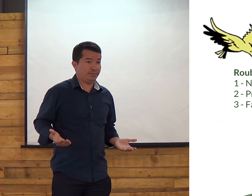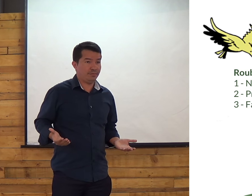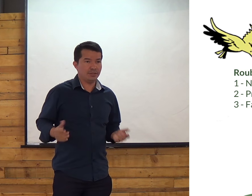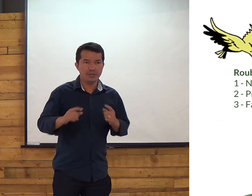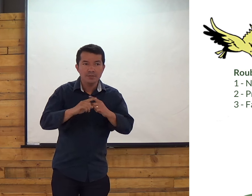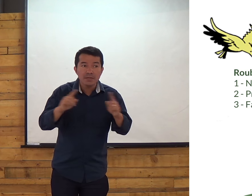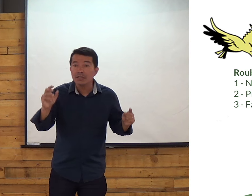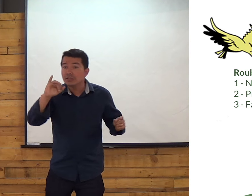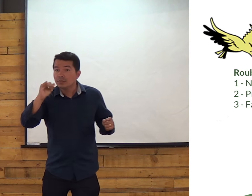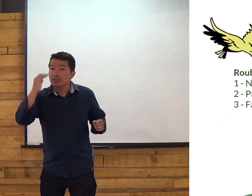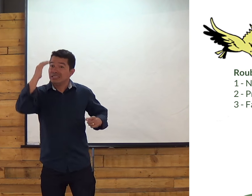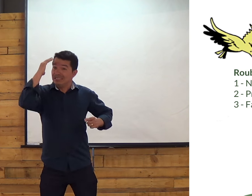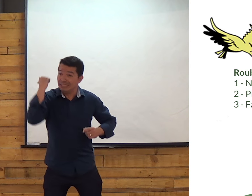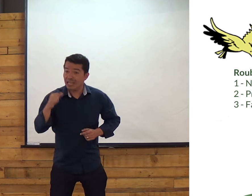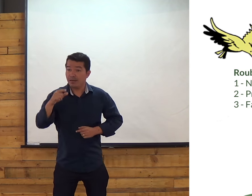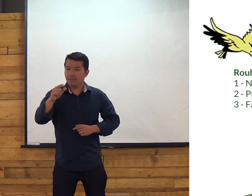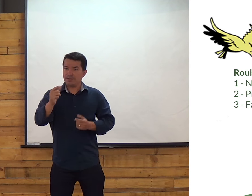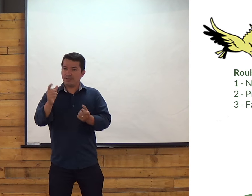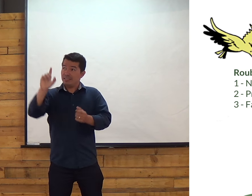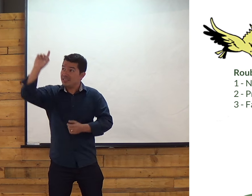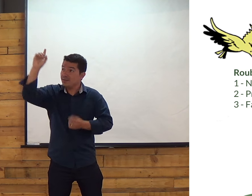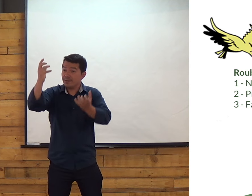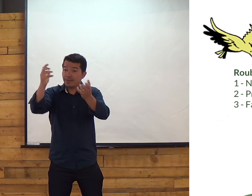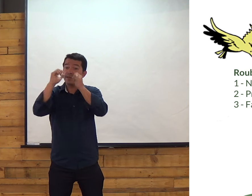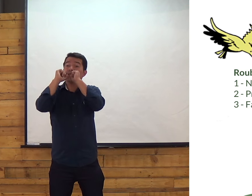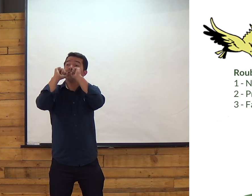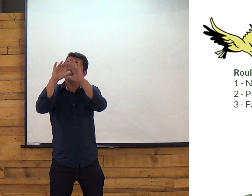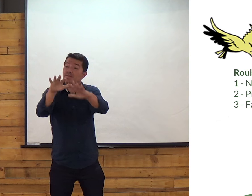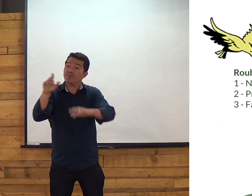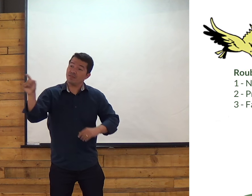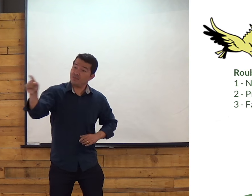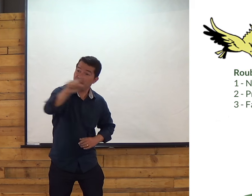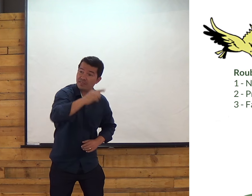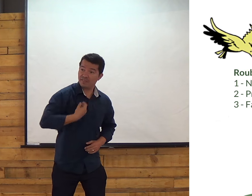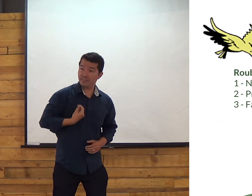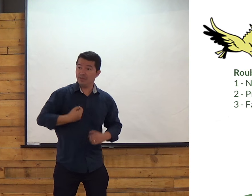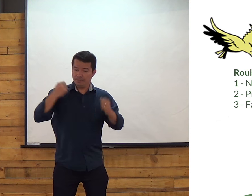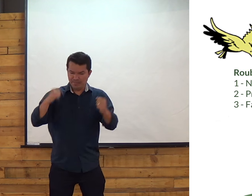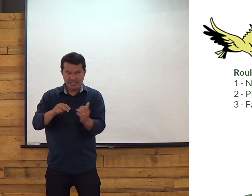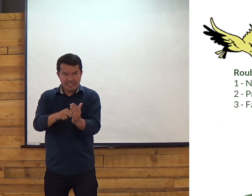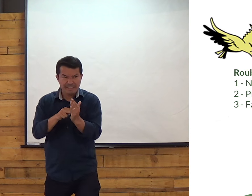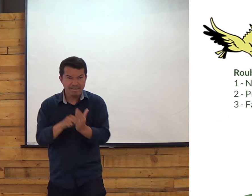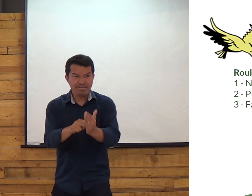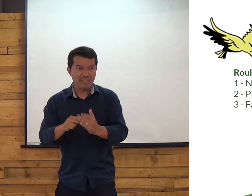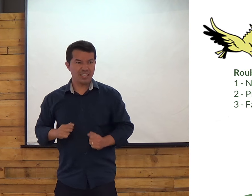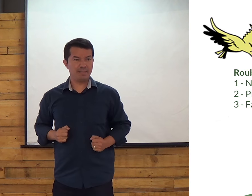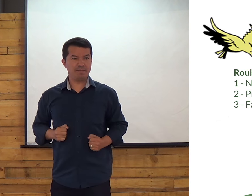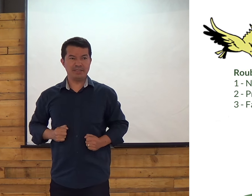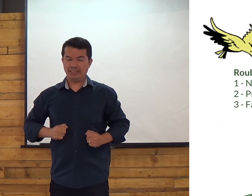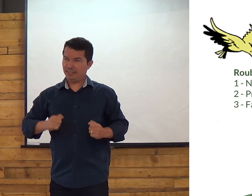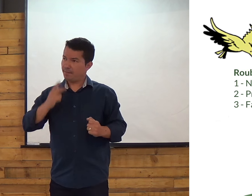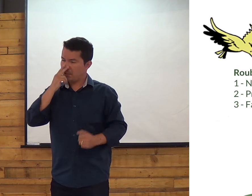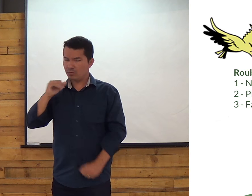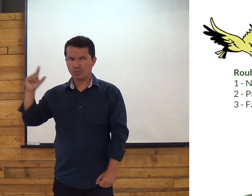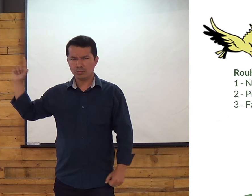acaba. Mas se você sabe que Deus deseja te abençoar, e você está